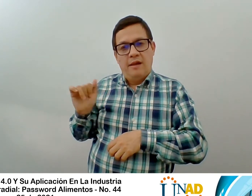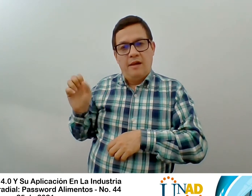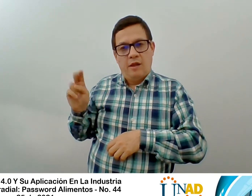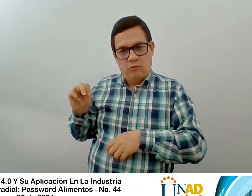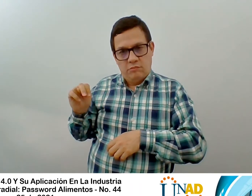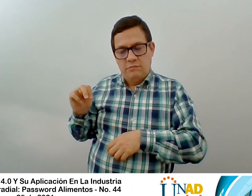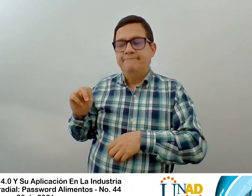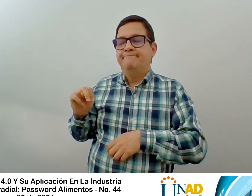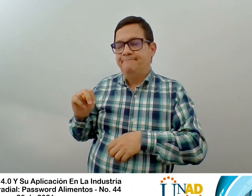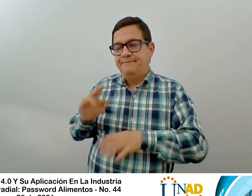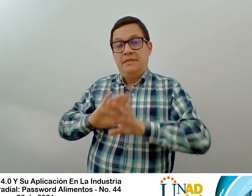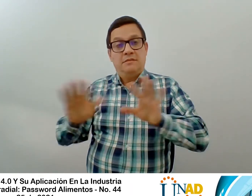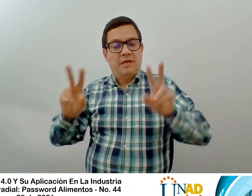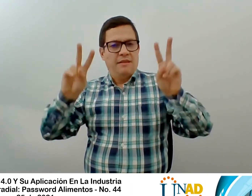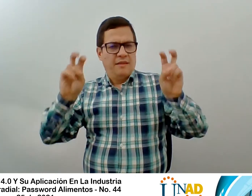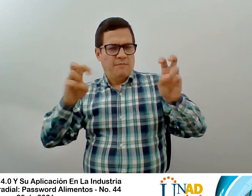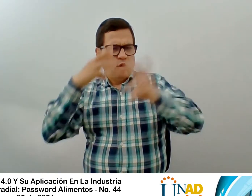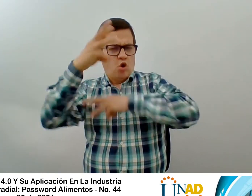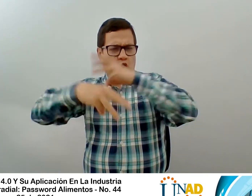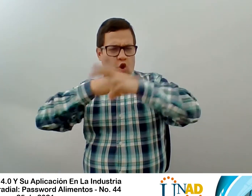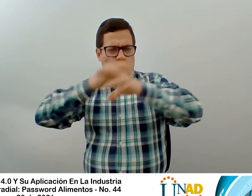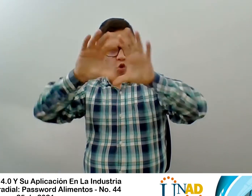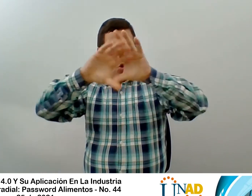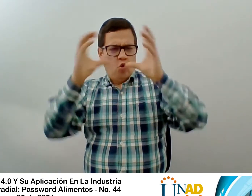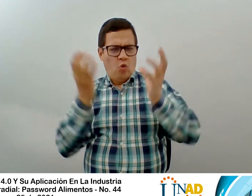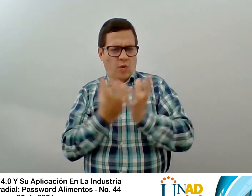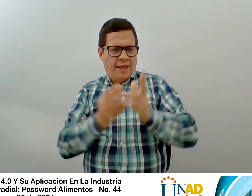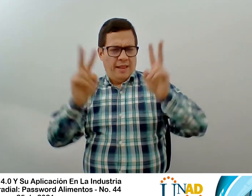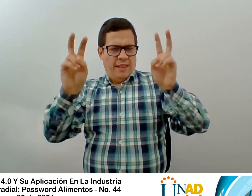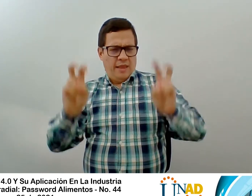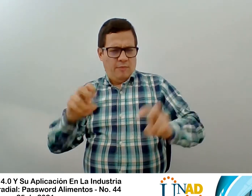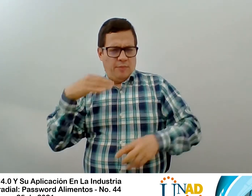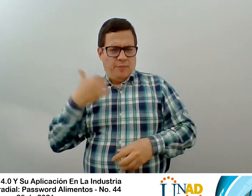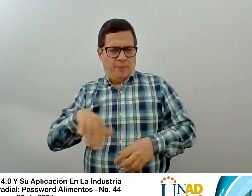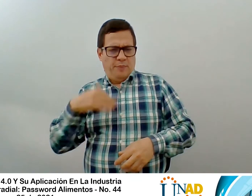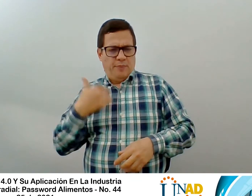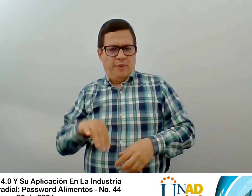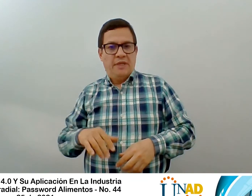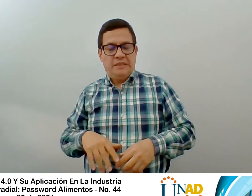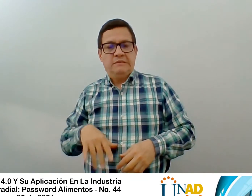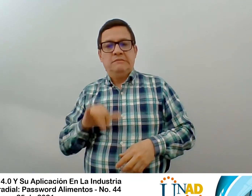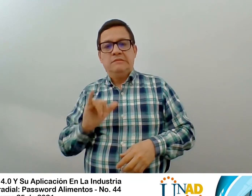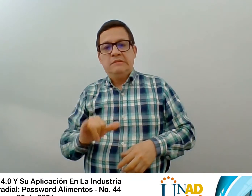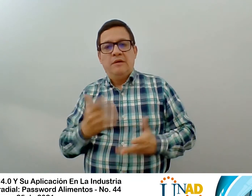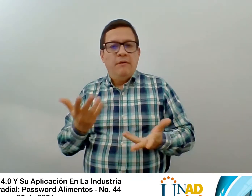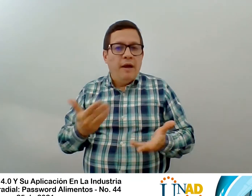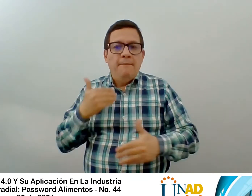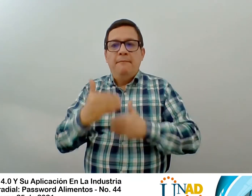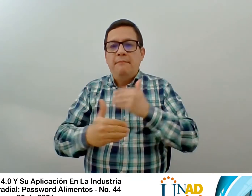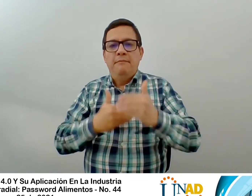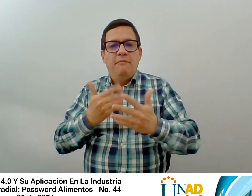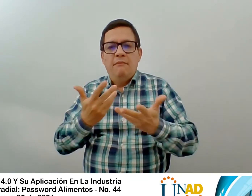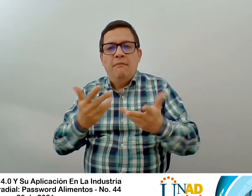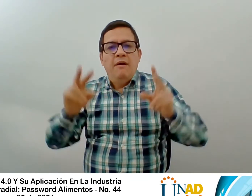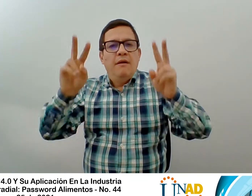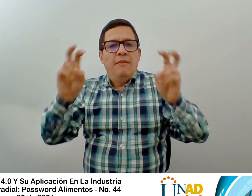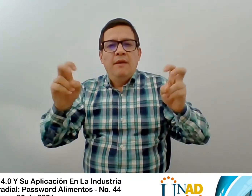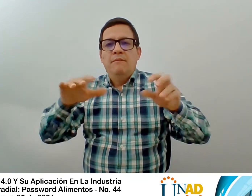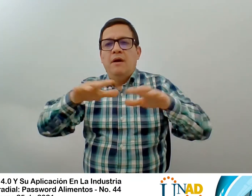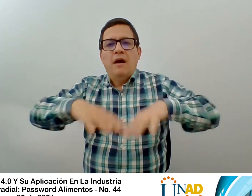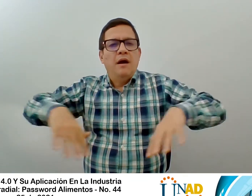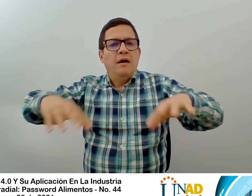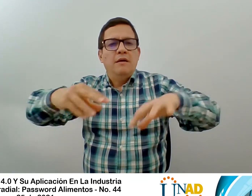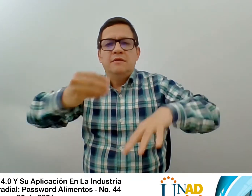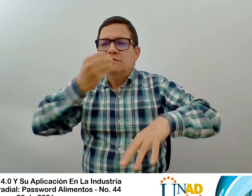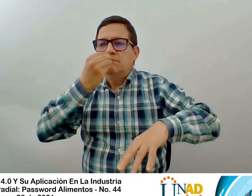de tratar el entorno global de esta temática, vayámonos a hablar de aspectos un poco